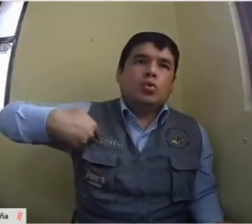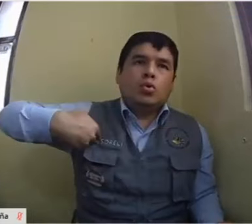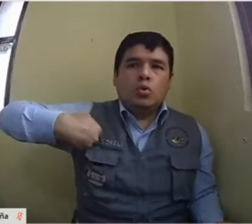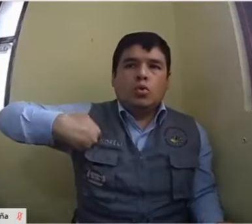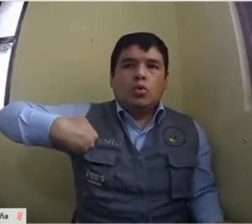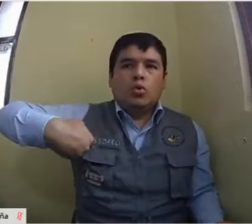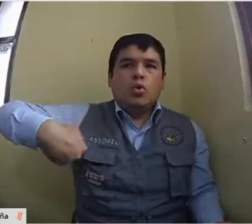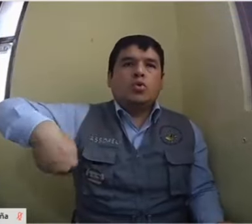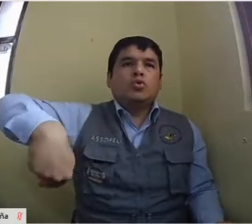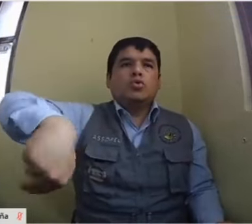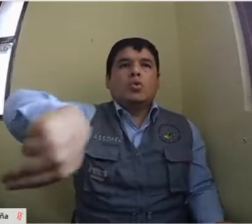Nosotros,